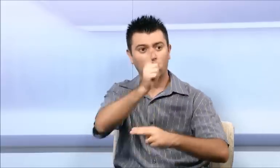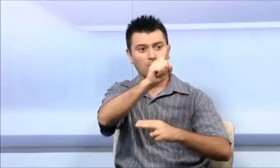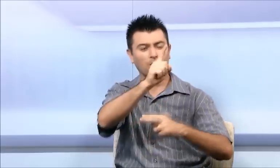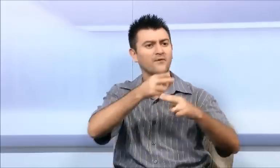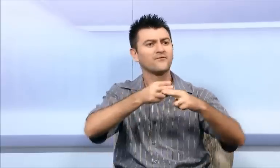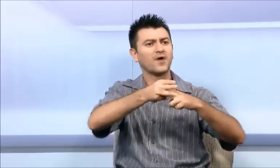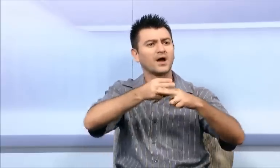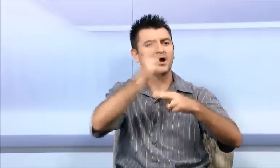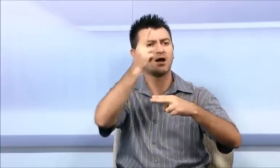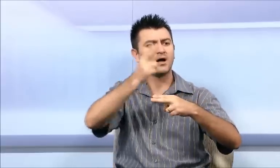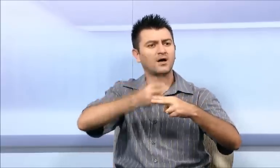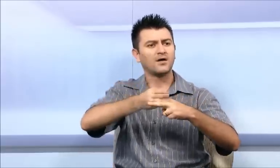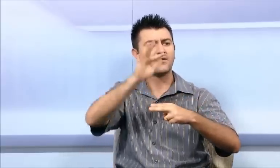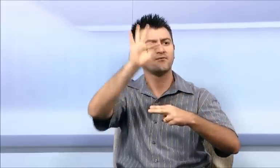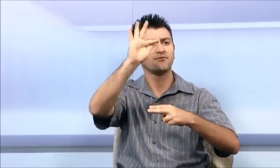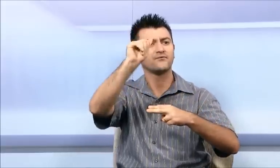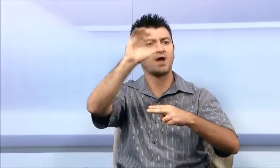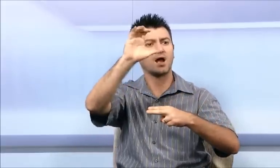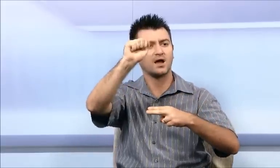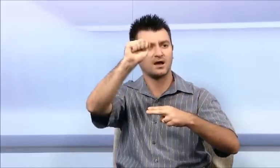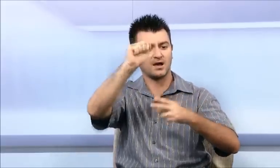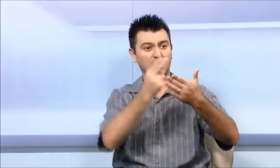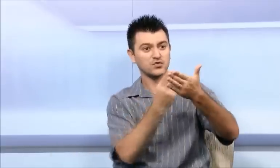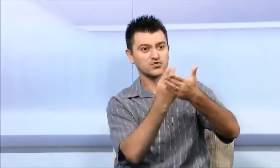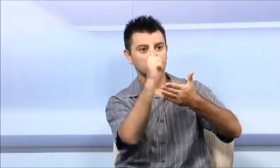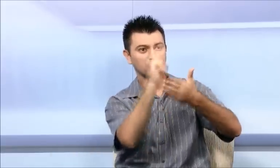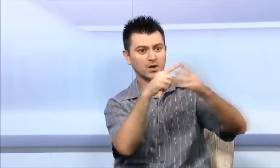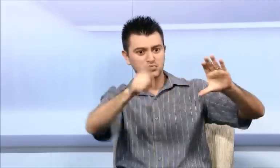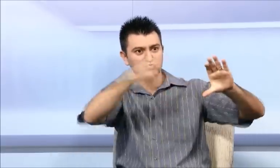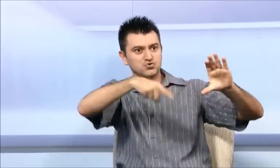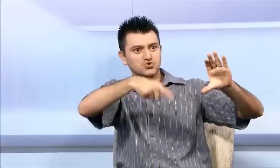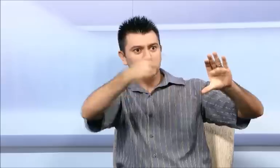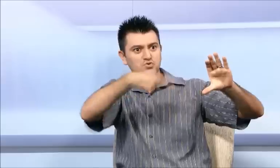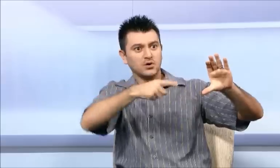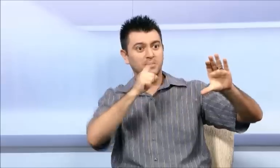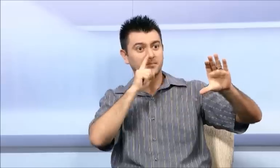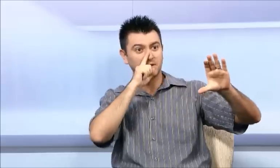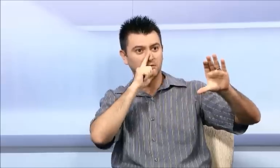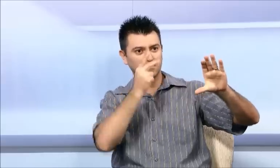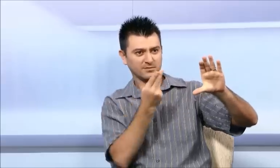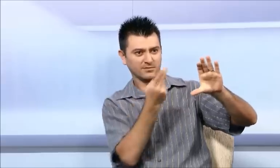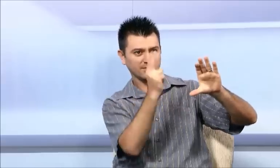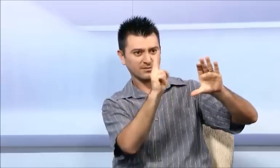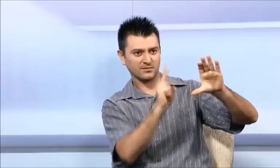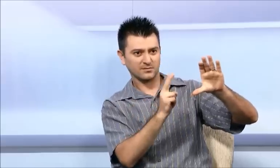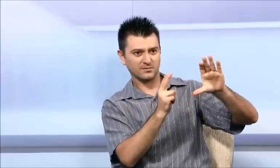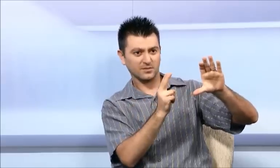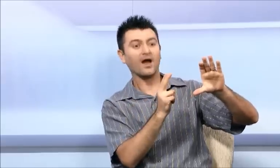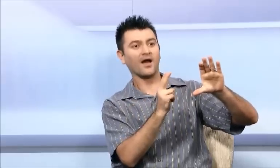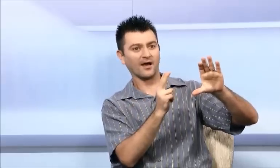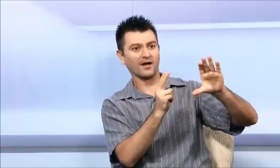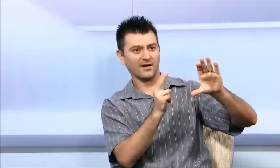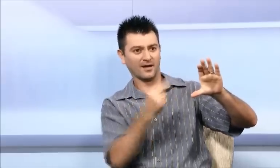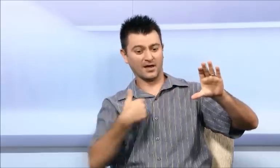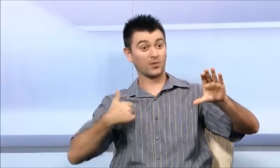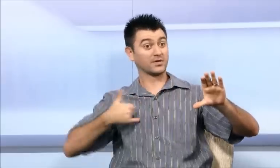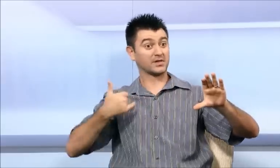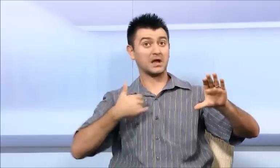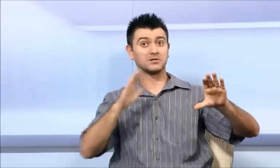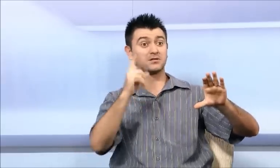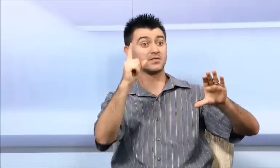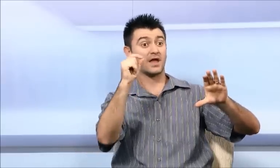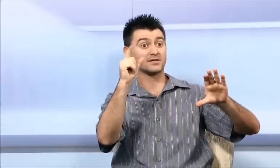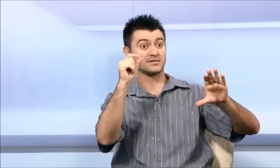Amolador de faca. Ah, tá, amolador de faca. E aí o pai ajudava, o avô dele ensinou essa profissão